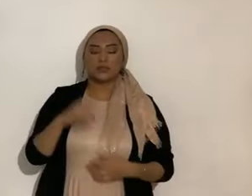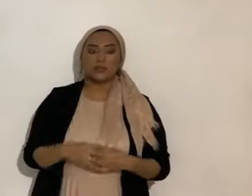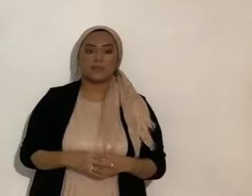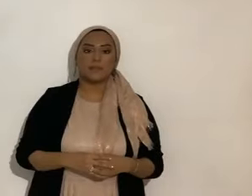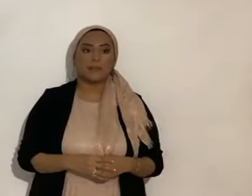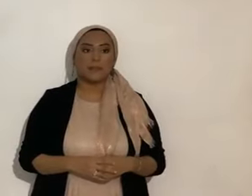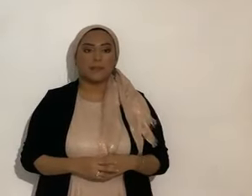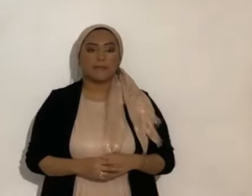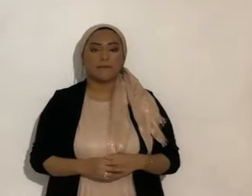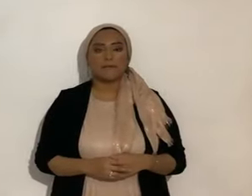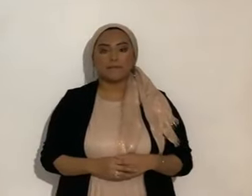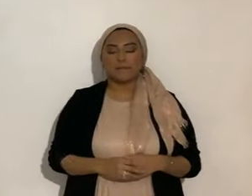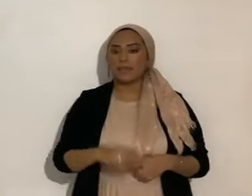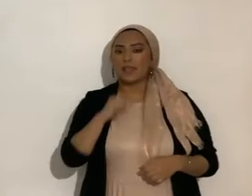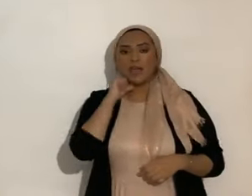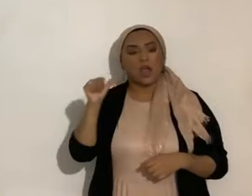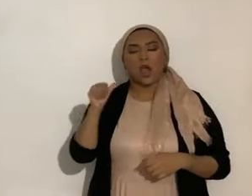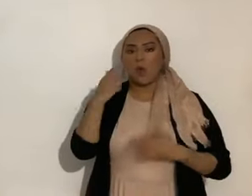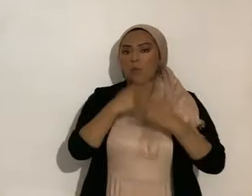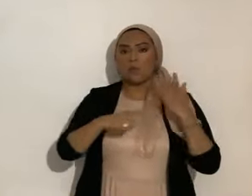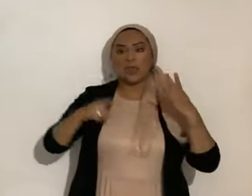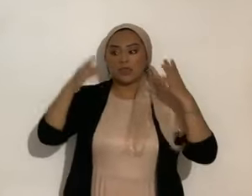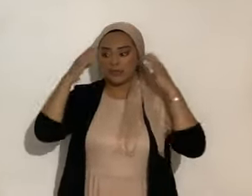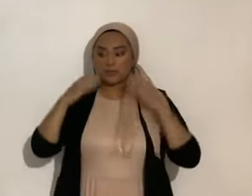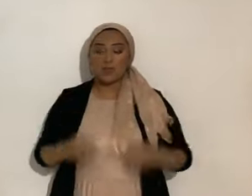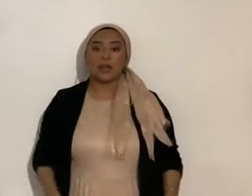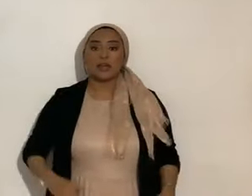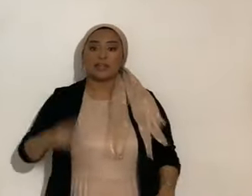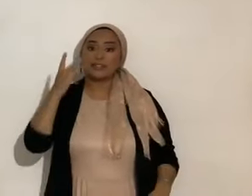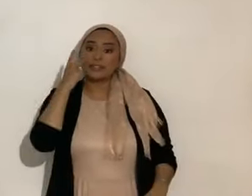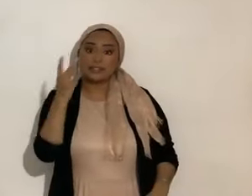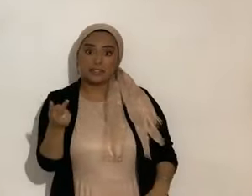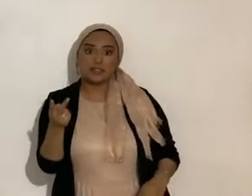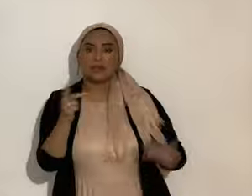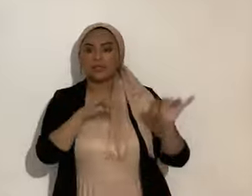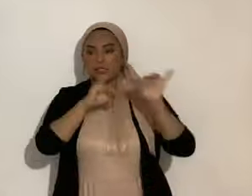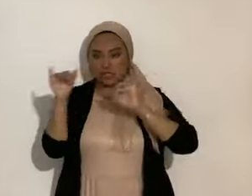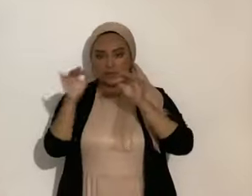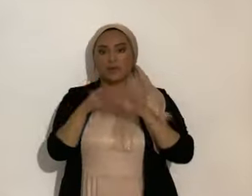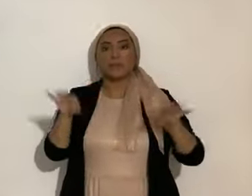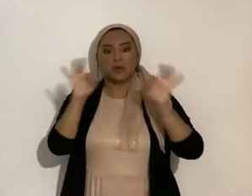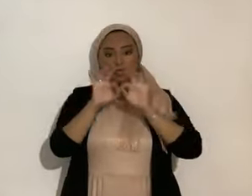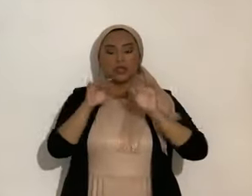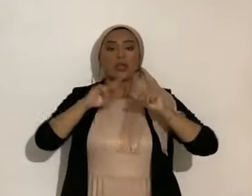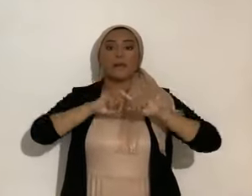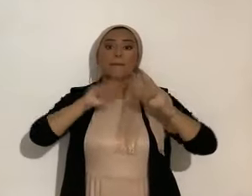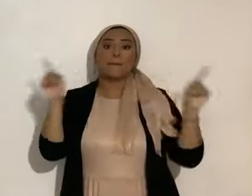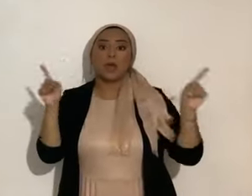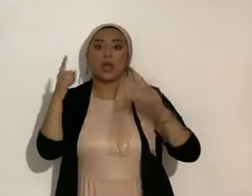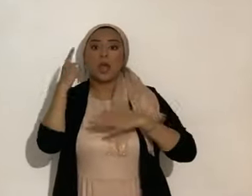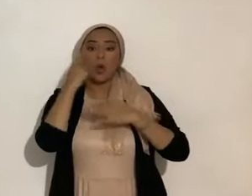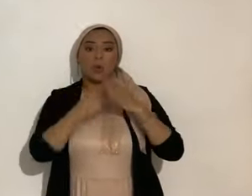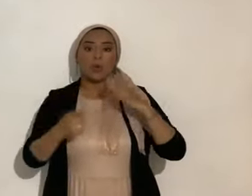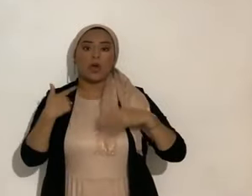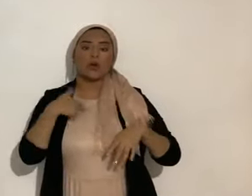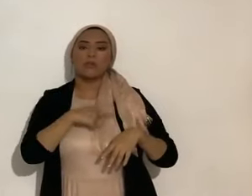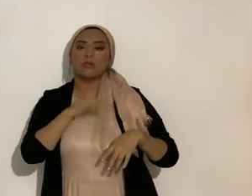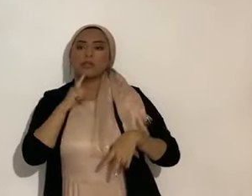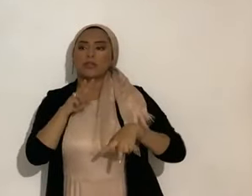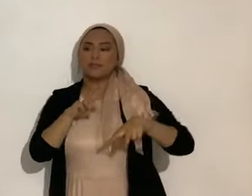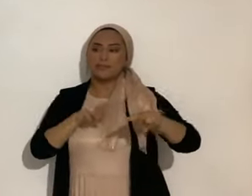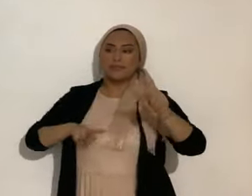Ahora, porque no es lo que el cuerpo ve que cuenta, sino lo que se